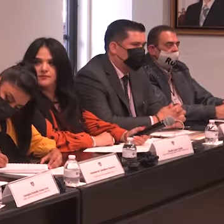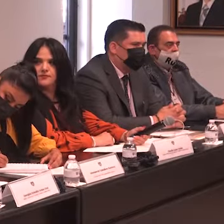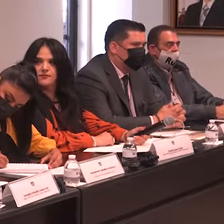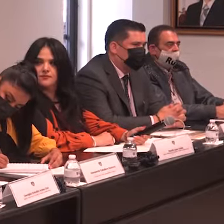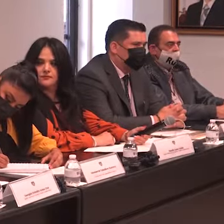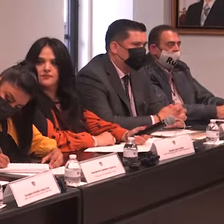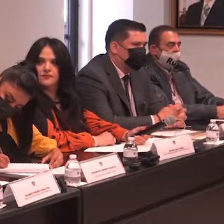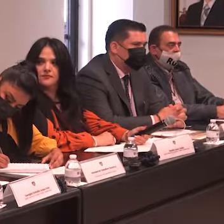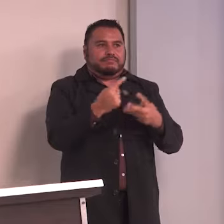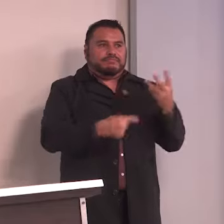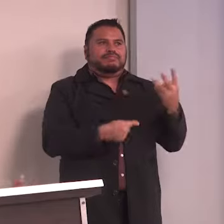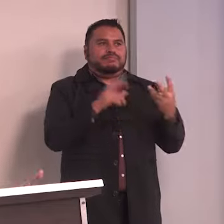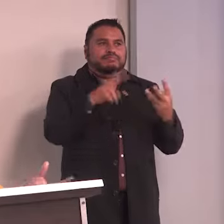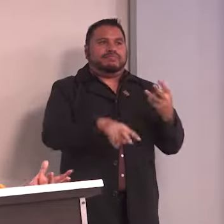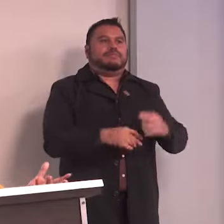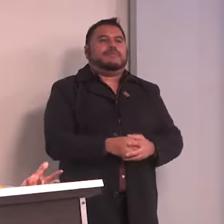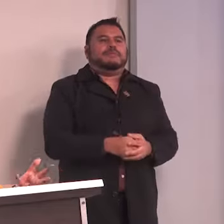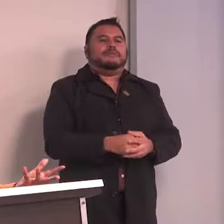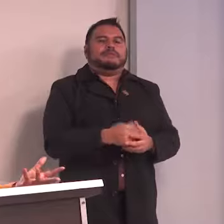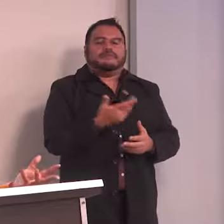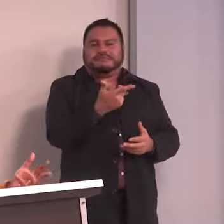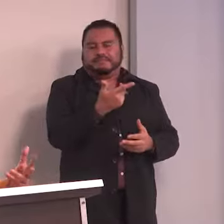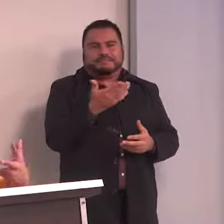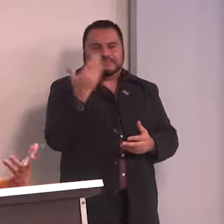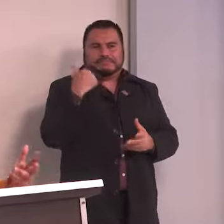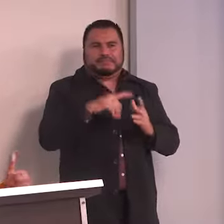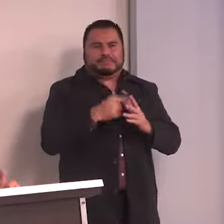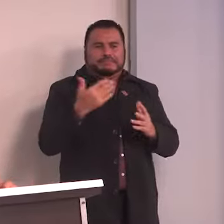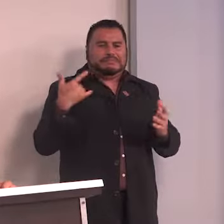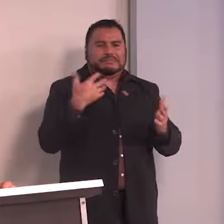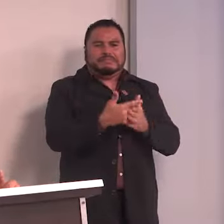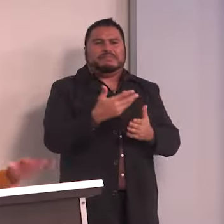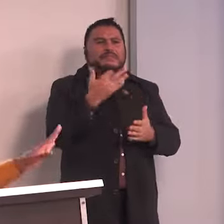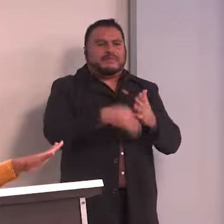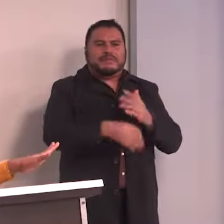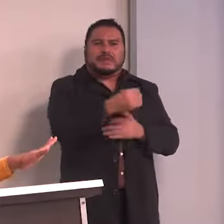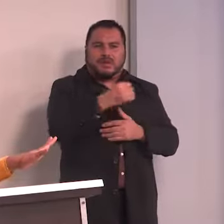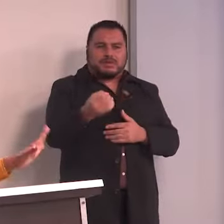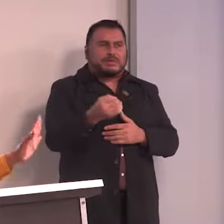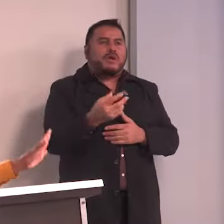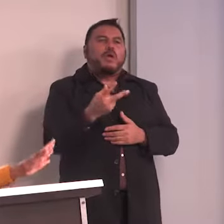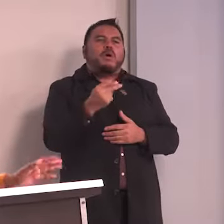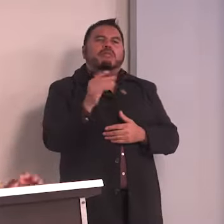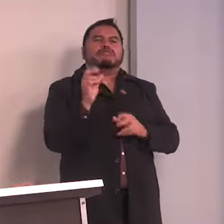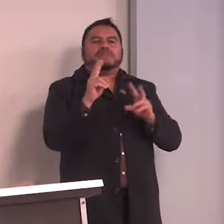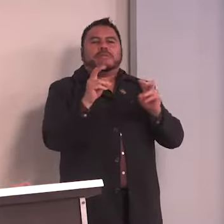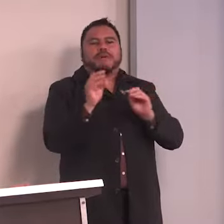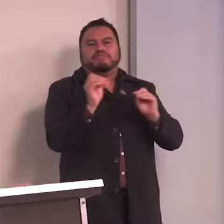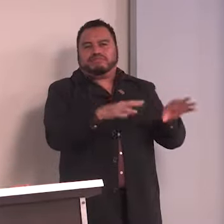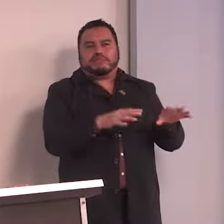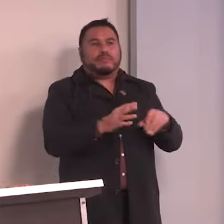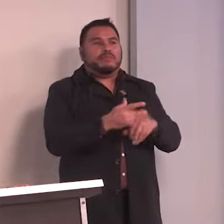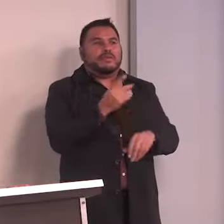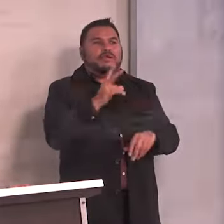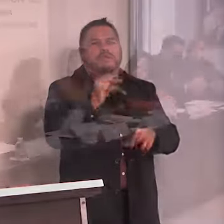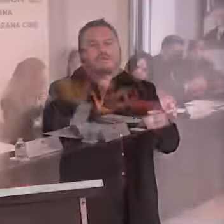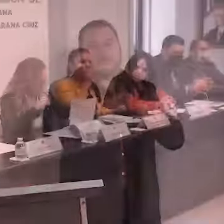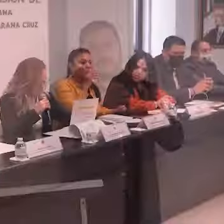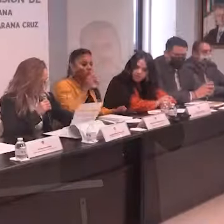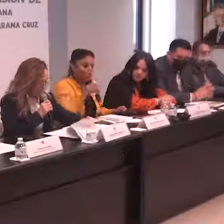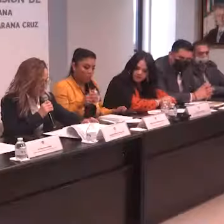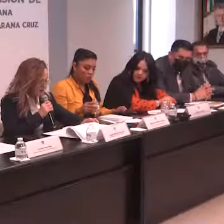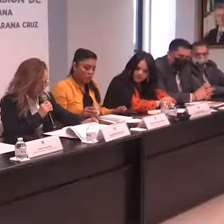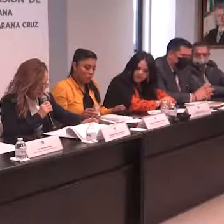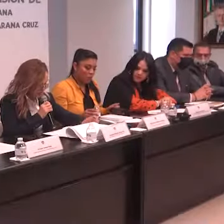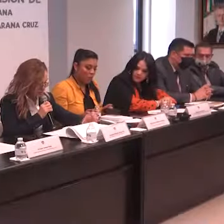Es una infraestructura que desde los cimientos ha estado mal organizada o dejada, porque no todos han hecho su trabajo mal.